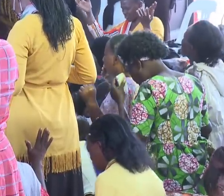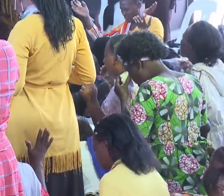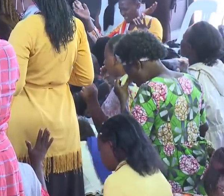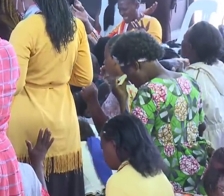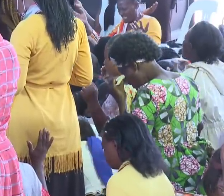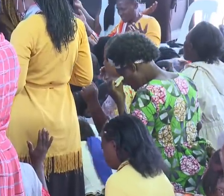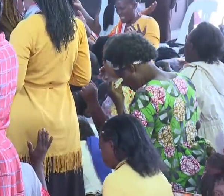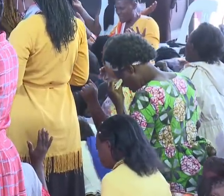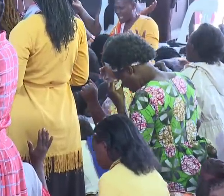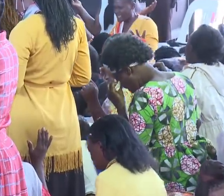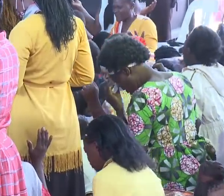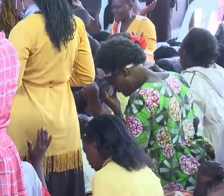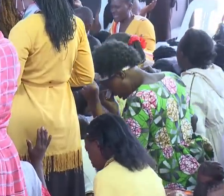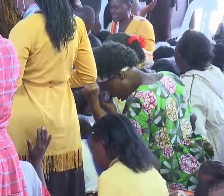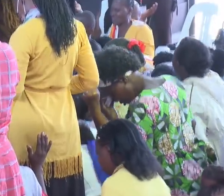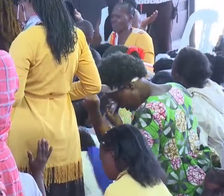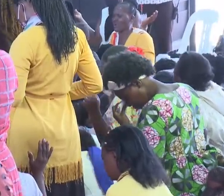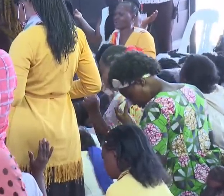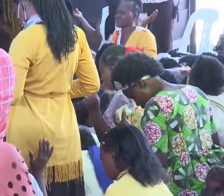Mukama tuyambe.